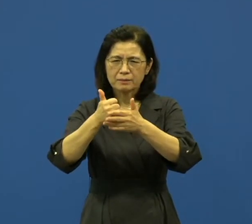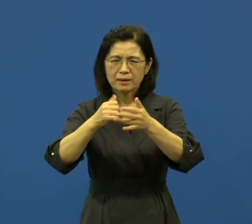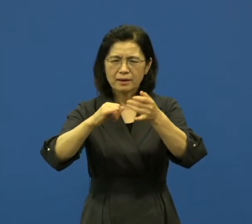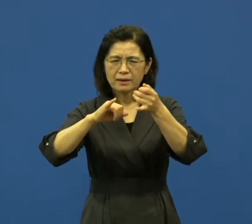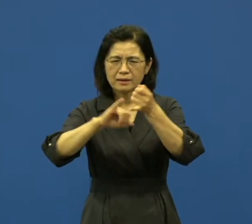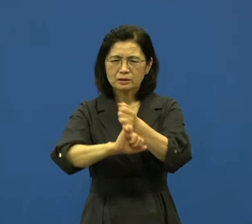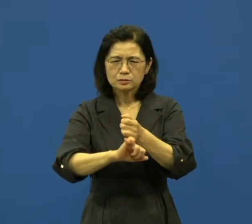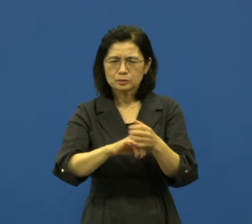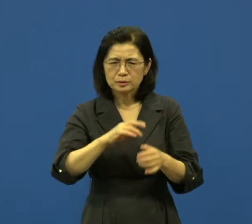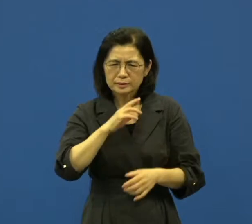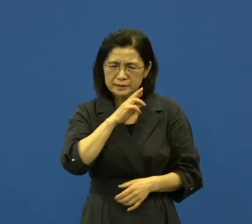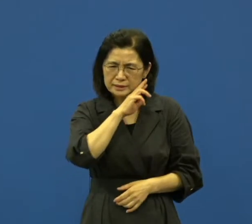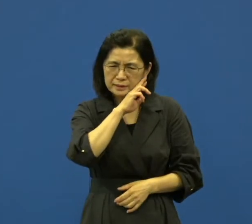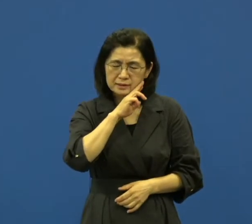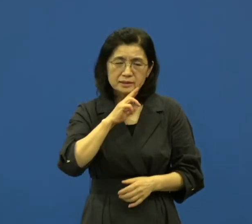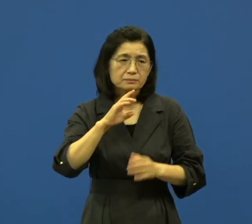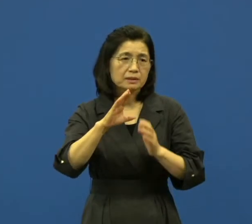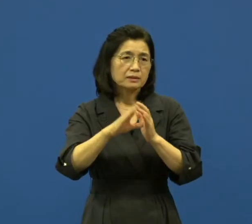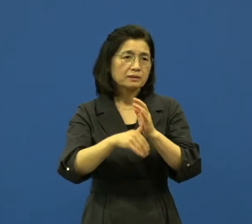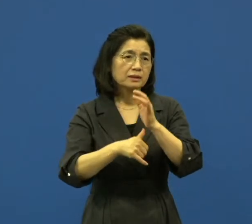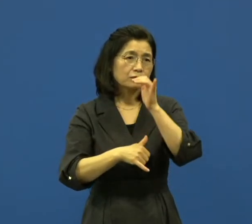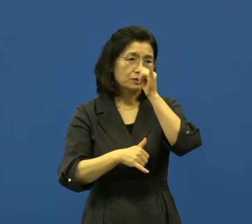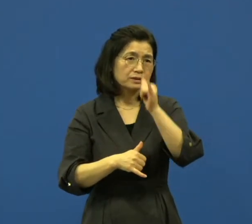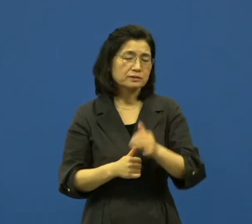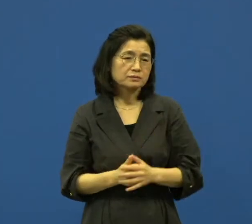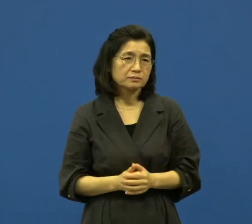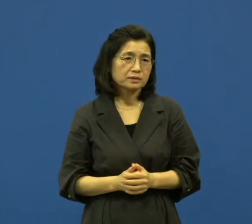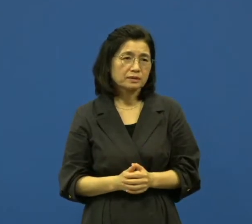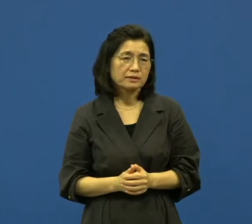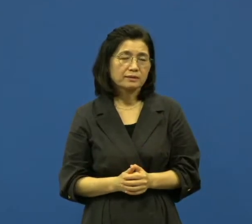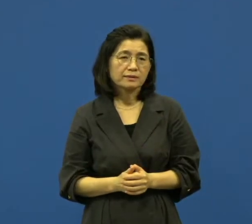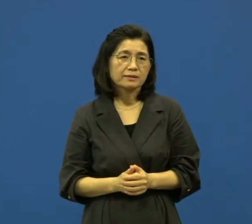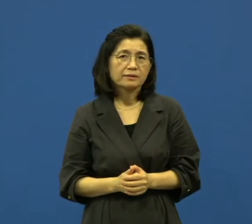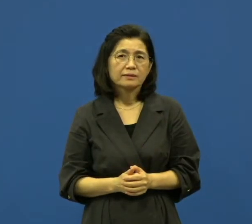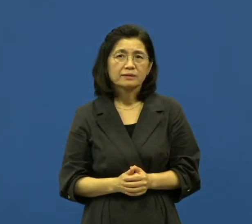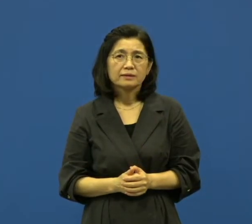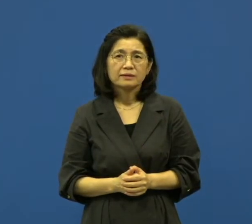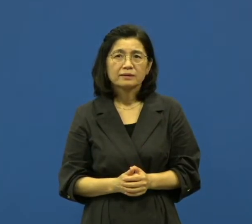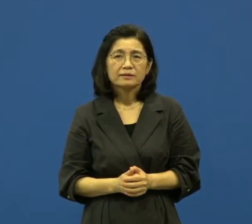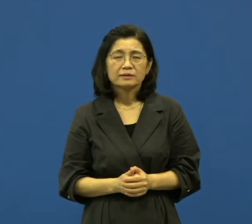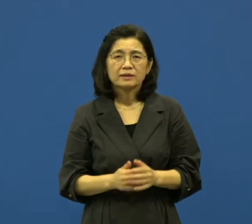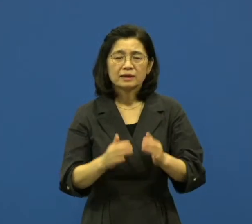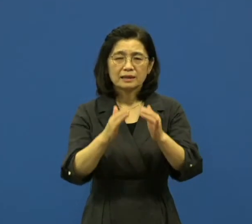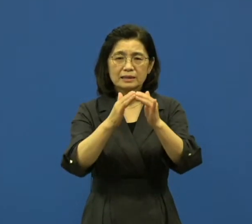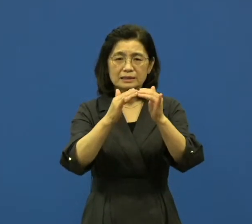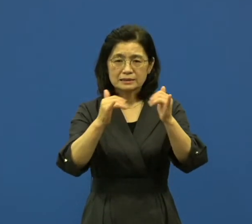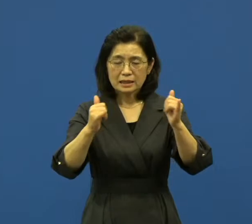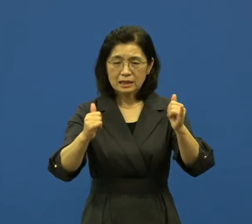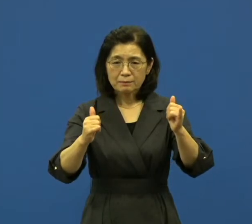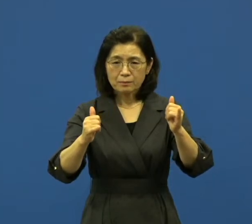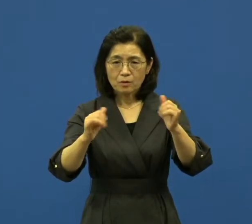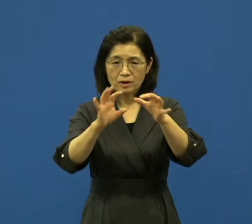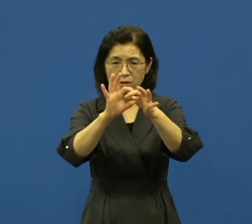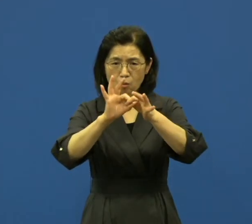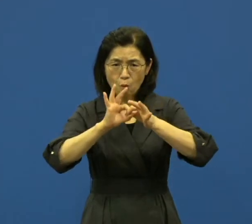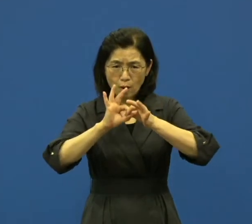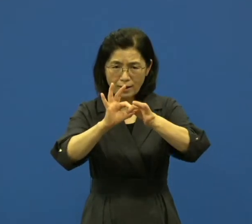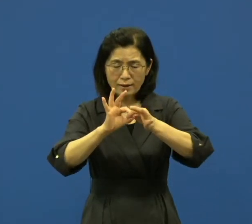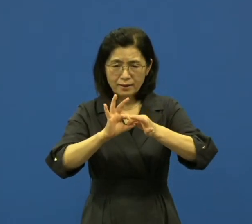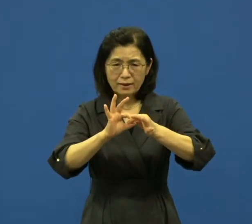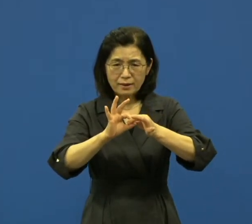않습니다. 마치 그것은 이루어진 것과 같은 것이기 때문에. 여러분, 사람과의 관계의 약속은 막연할 때가